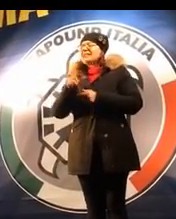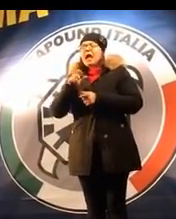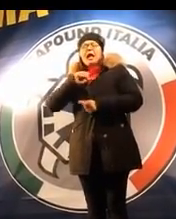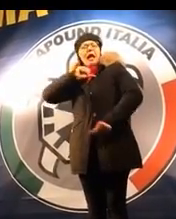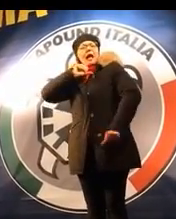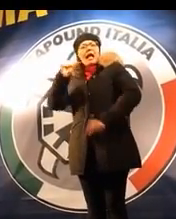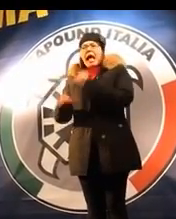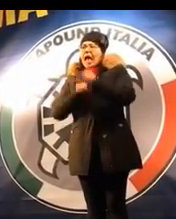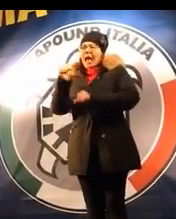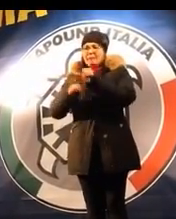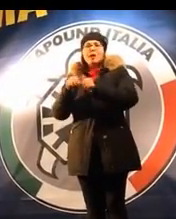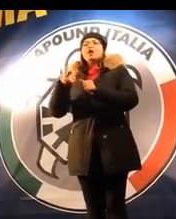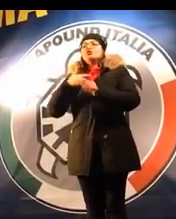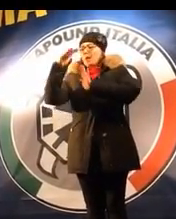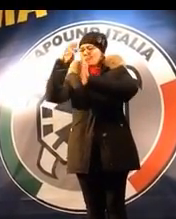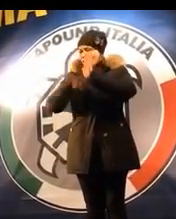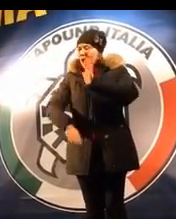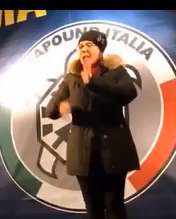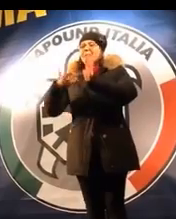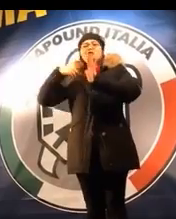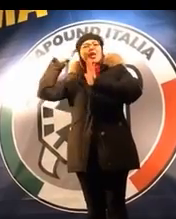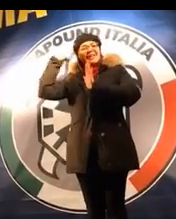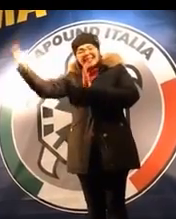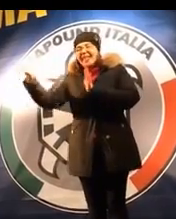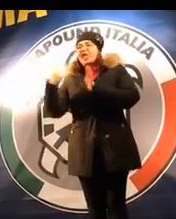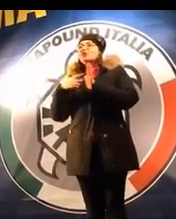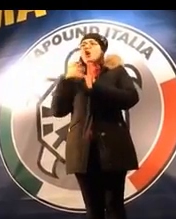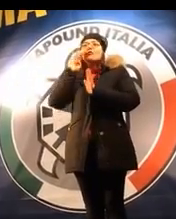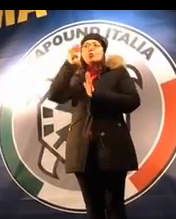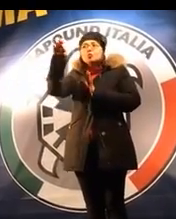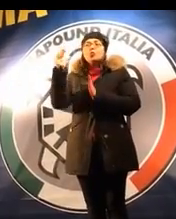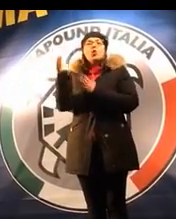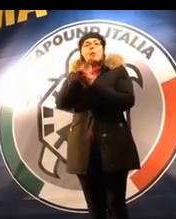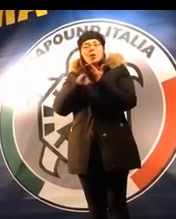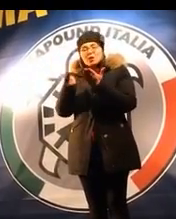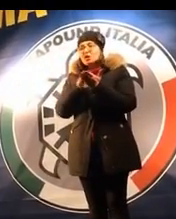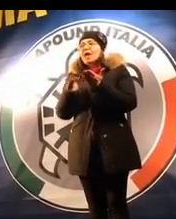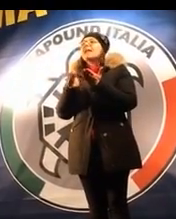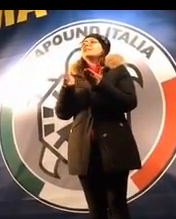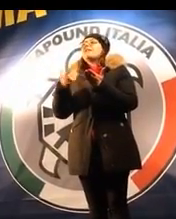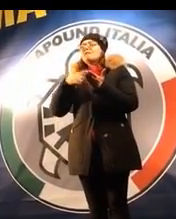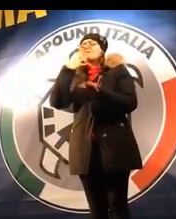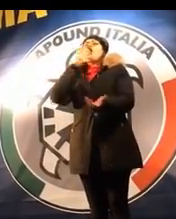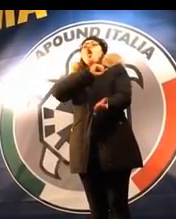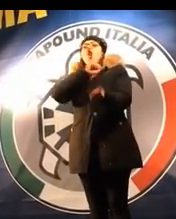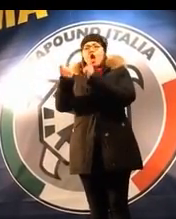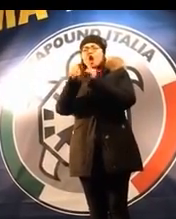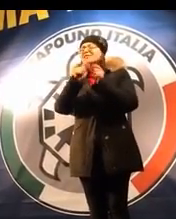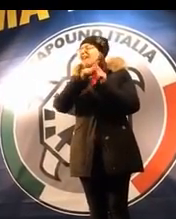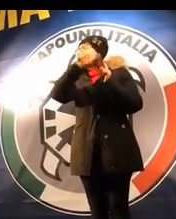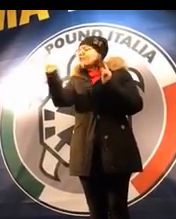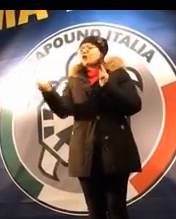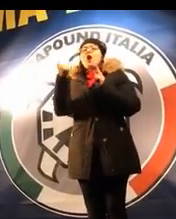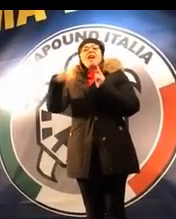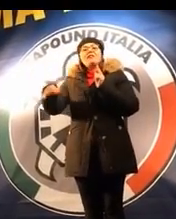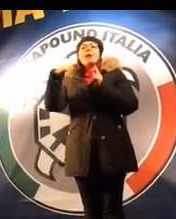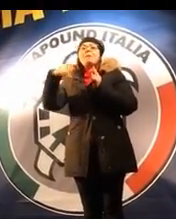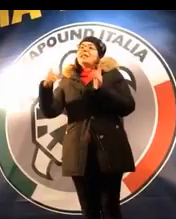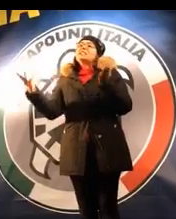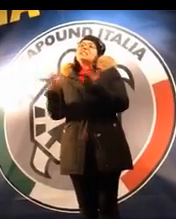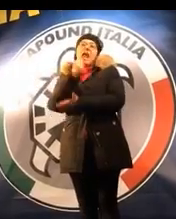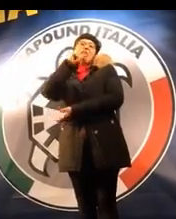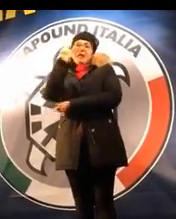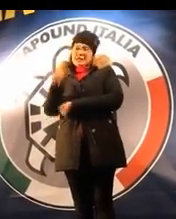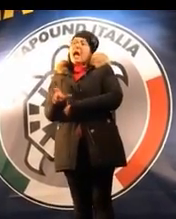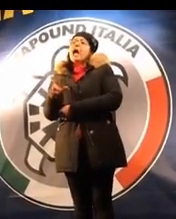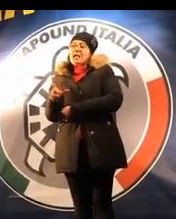contenuti, abbiamo i programmi, abbiamo le prospettive e soprattutto abbiamo la voglia di combattere anche fino all'ultimo se fosse necessario per salvare questa nazione.